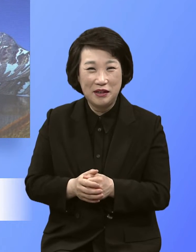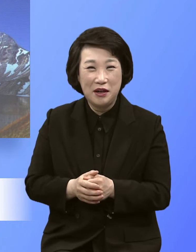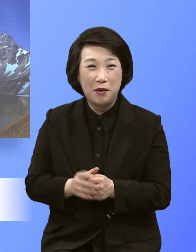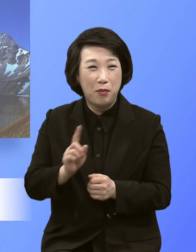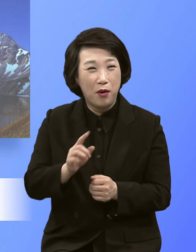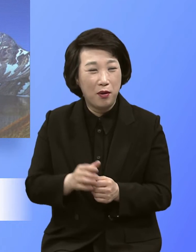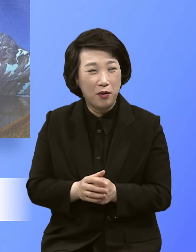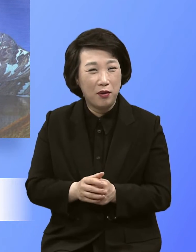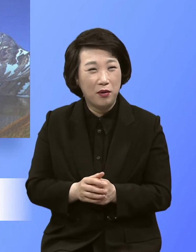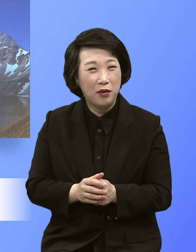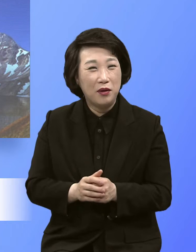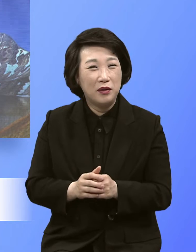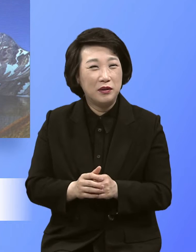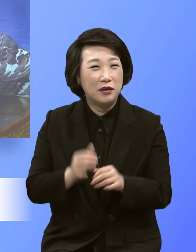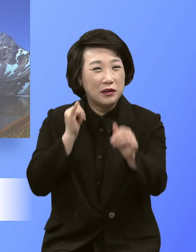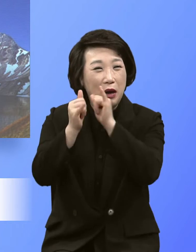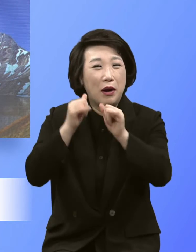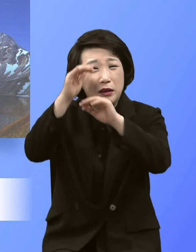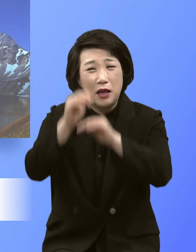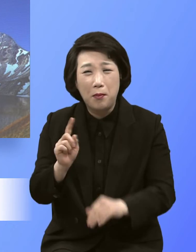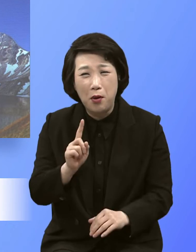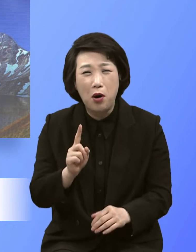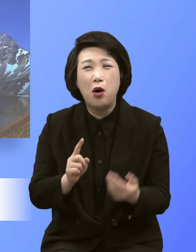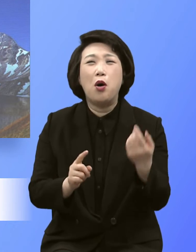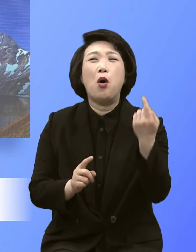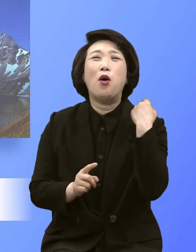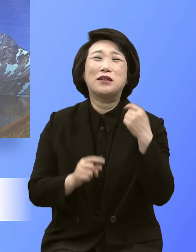무슨 소리였냐? 어제 헛소리 또 했어요.